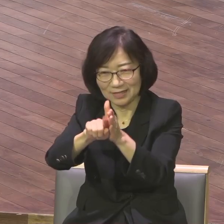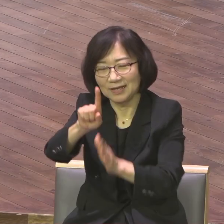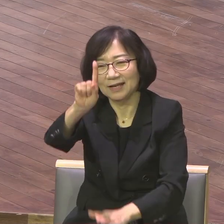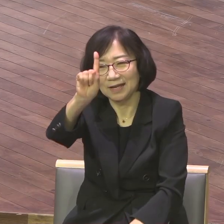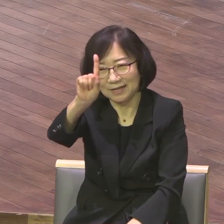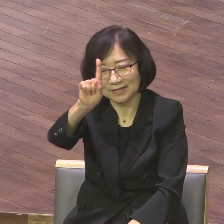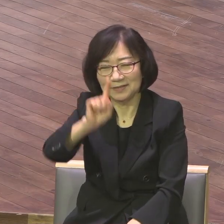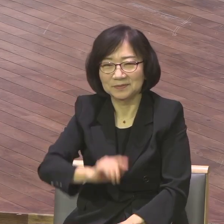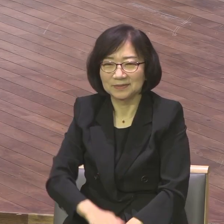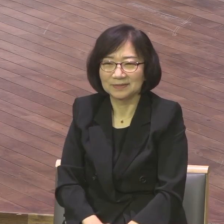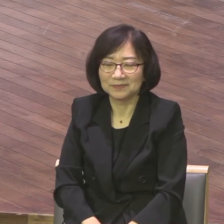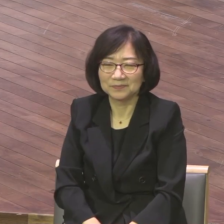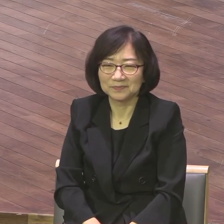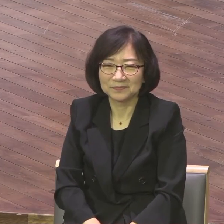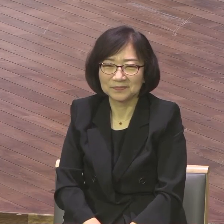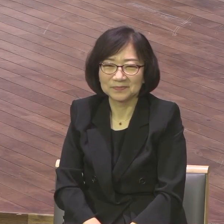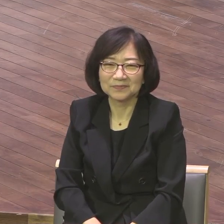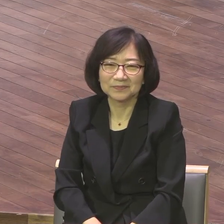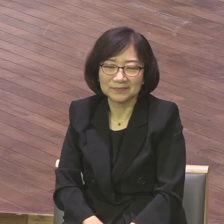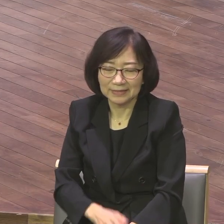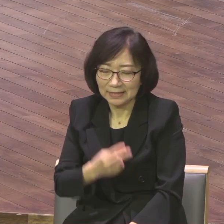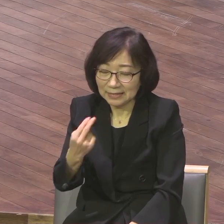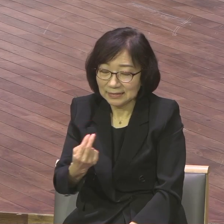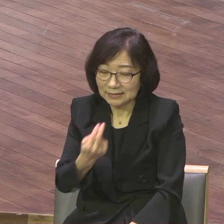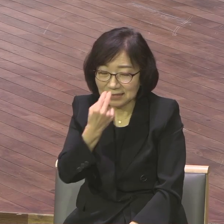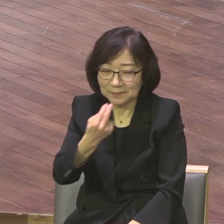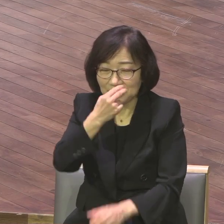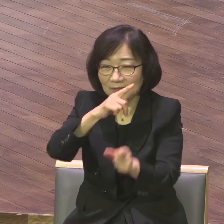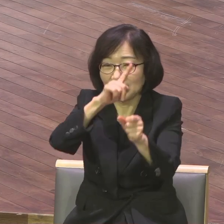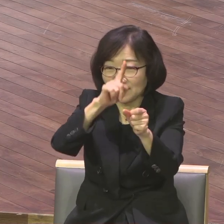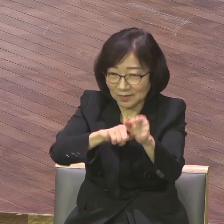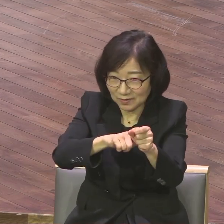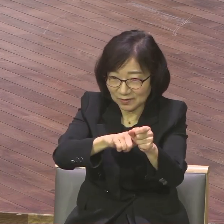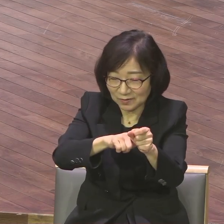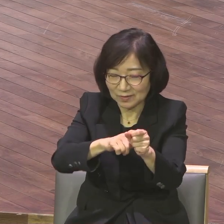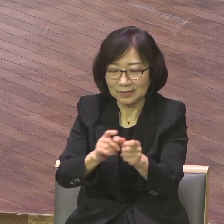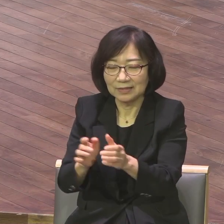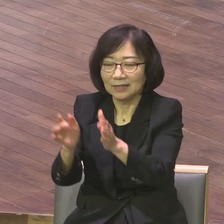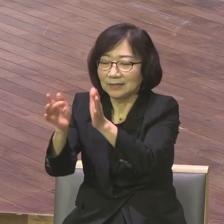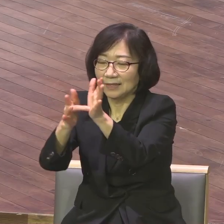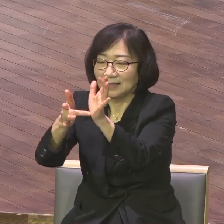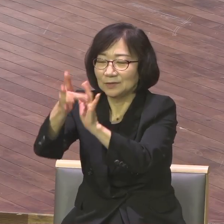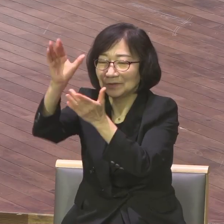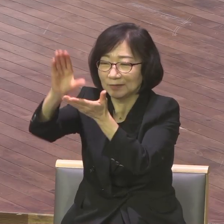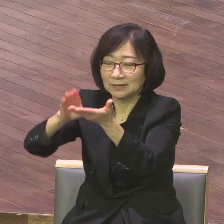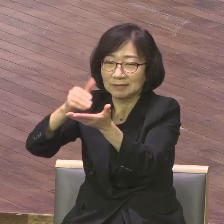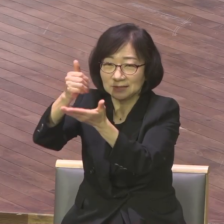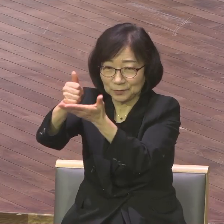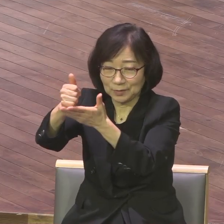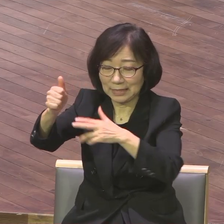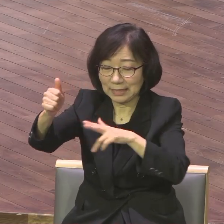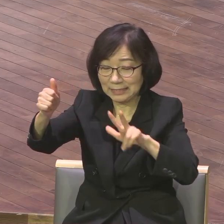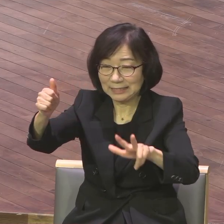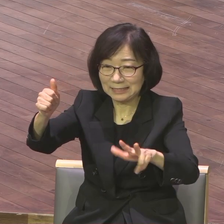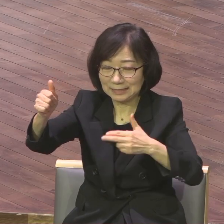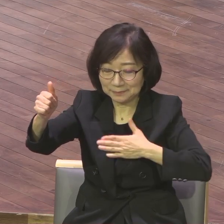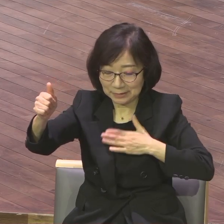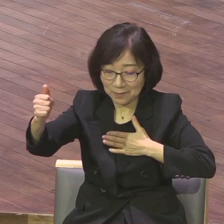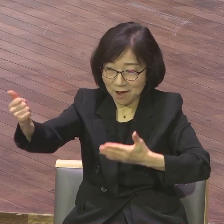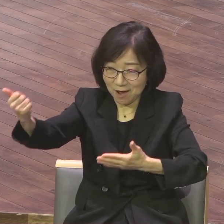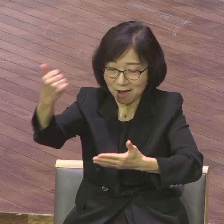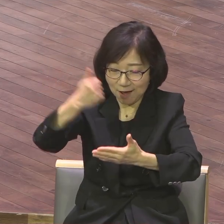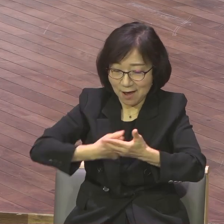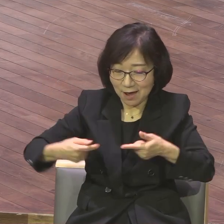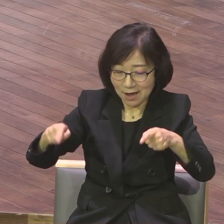성찬식은 이렇게 생명의 떡이신 예수 그리스도가 지금 내 안에 함께